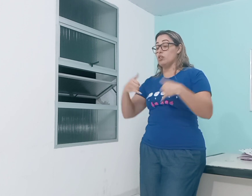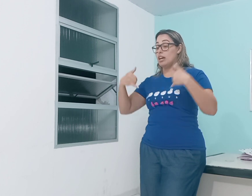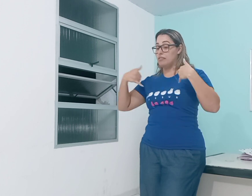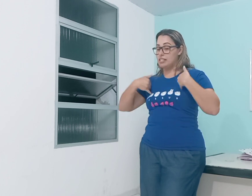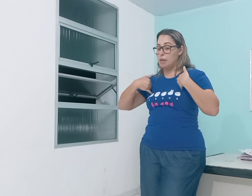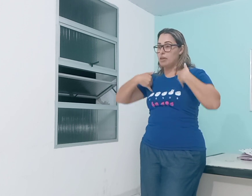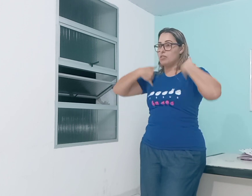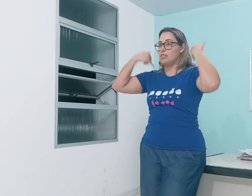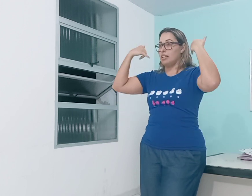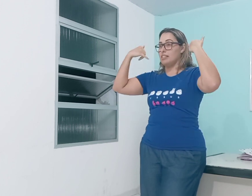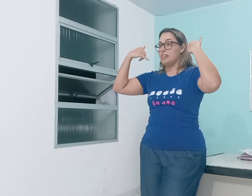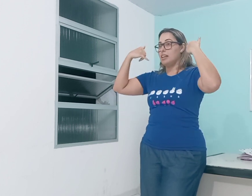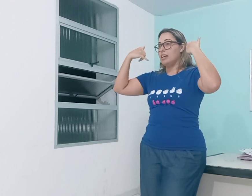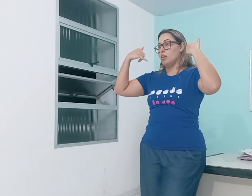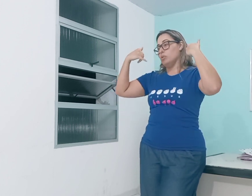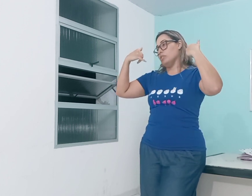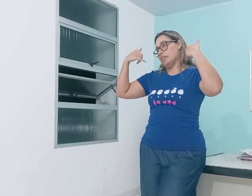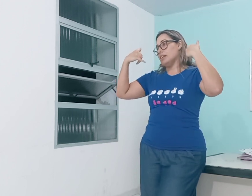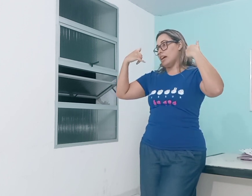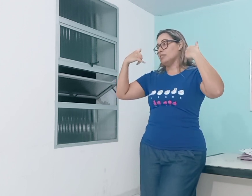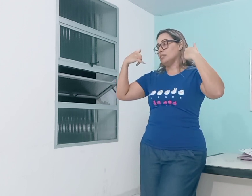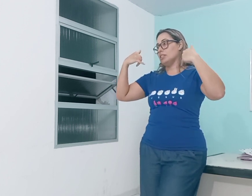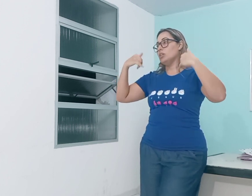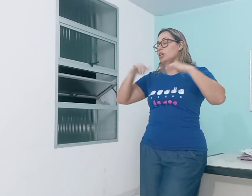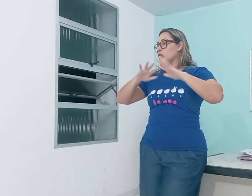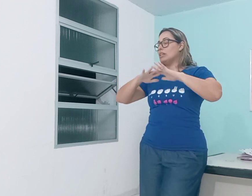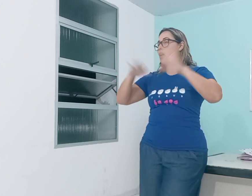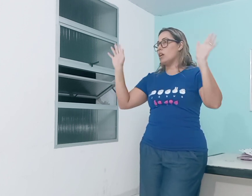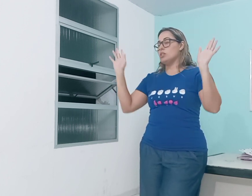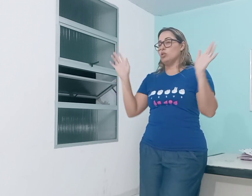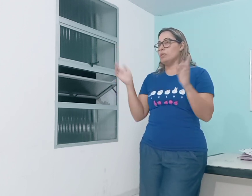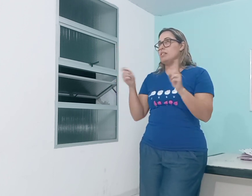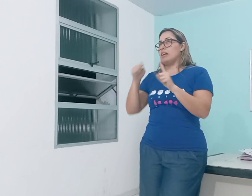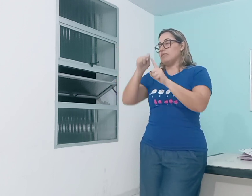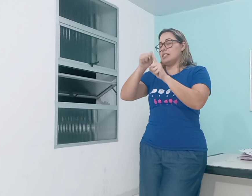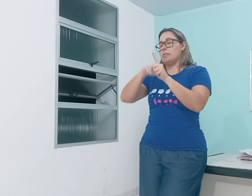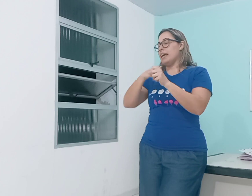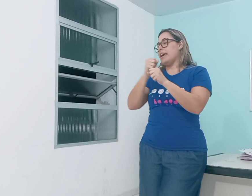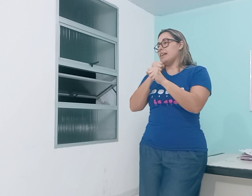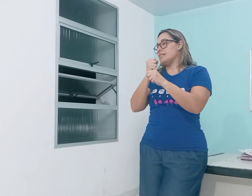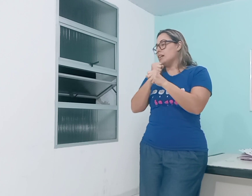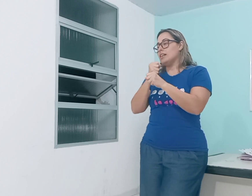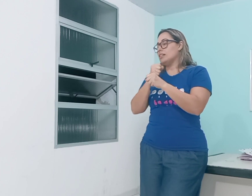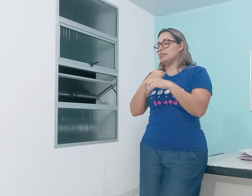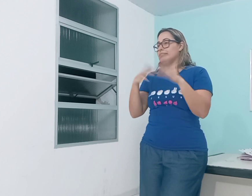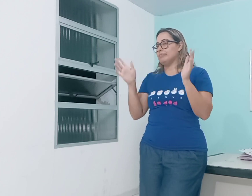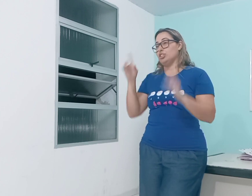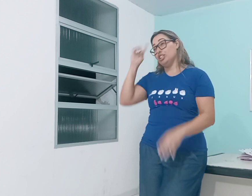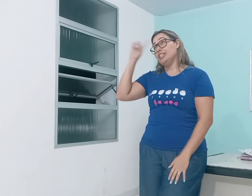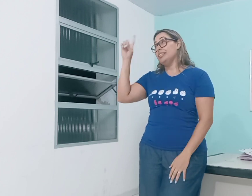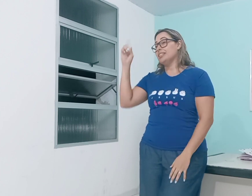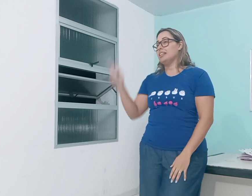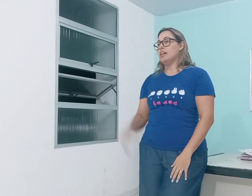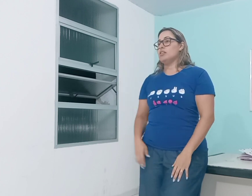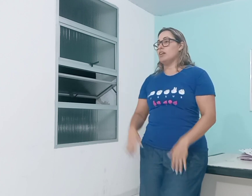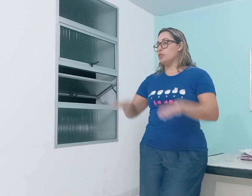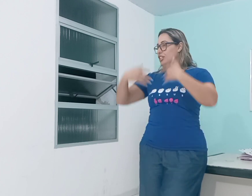já avisei para vocês que é o meu aniversário. Entendeu? Então, na hora, você não precisava fazer mês, ano, dia. Eu acho que